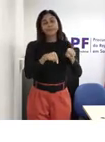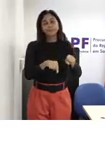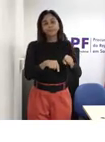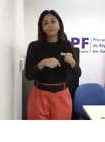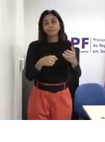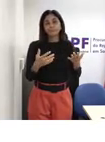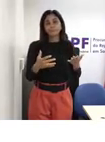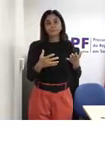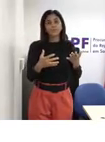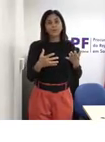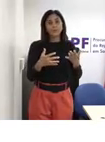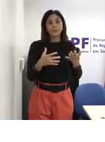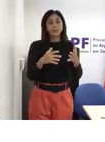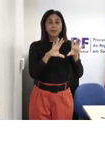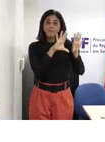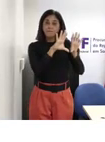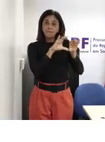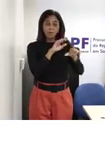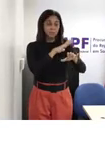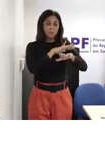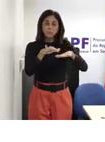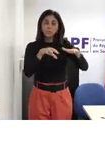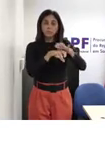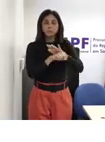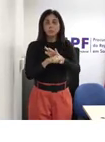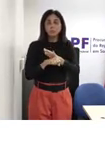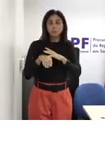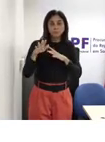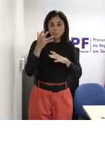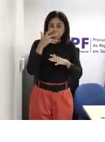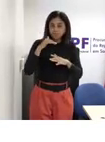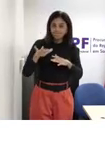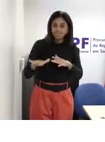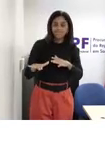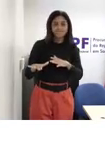material ilícito Já que é um crime muito lucrativo